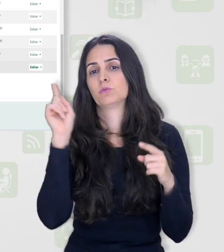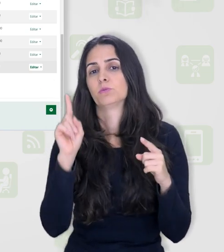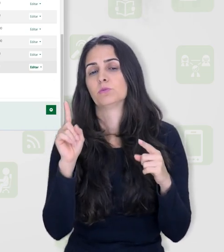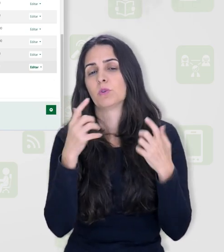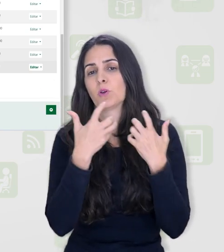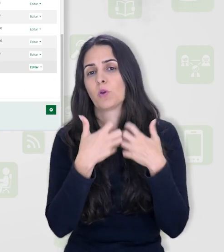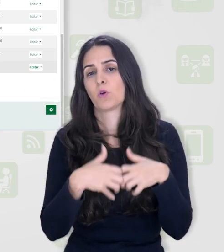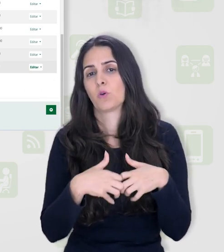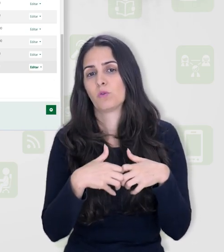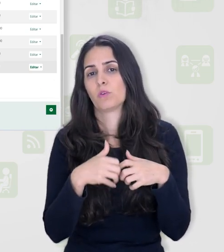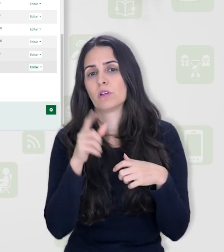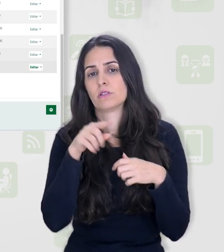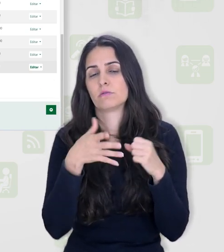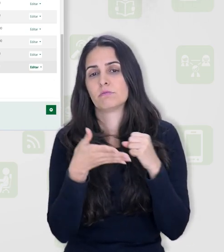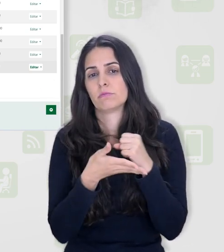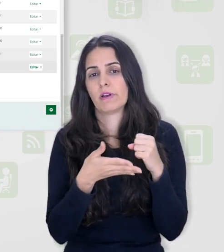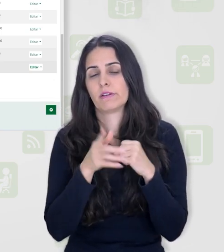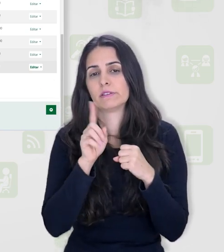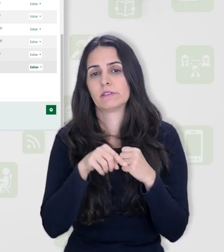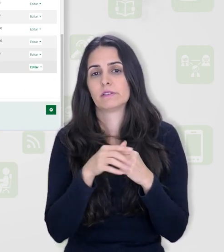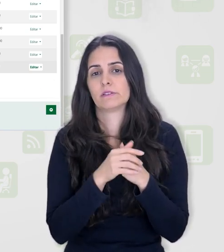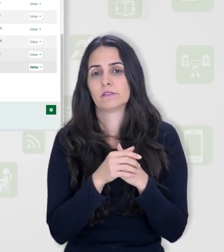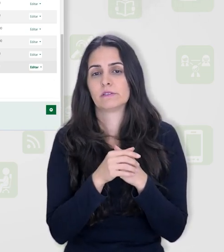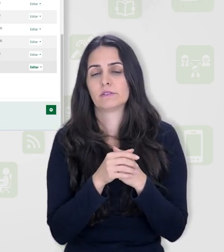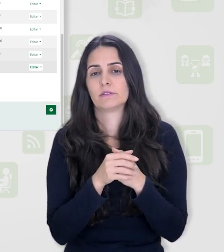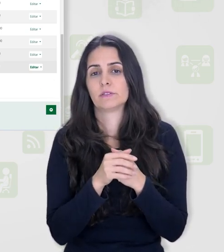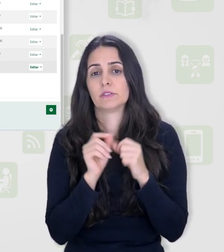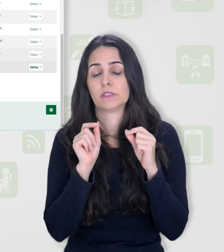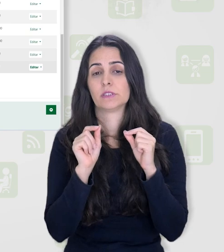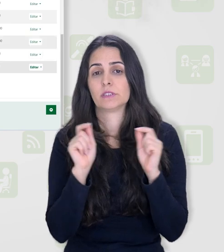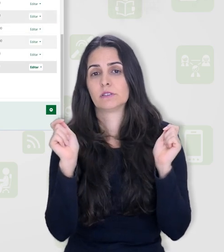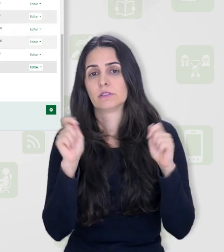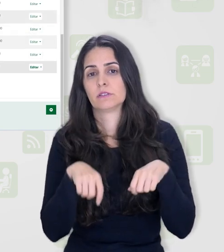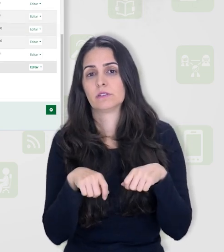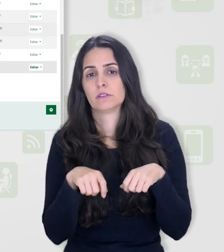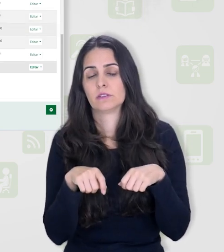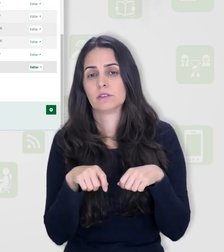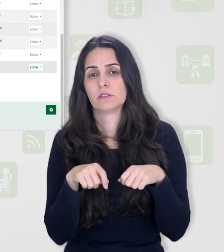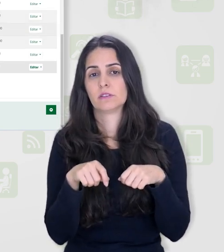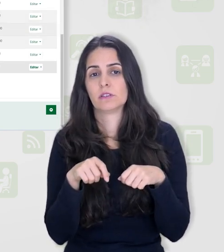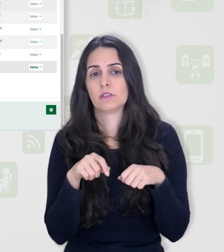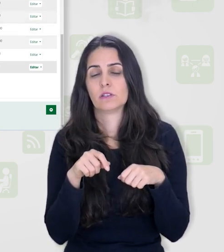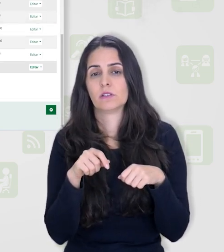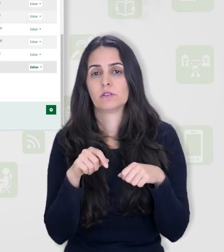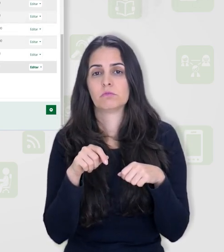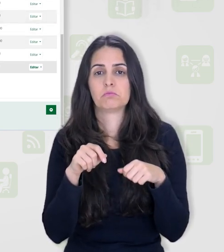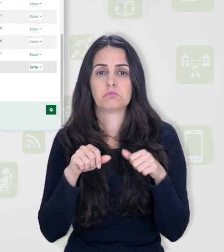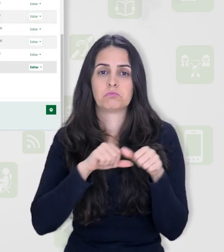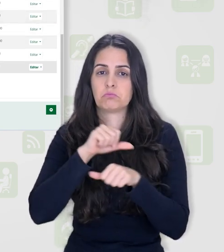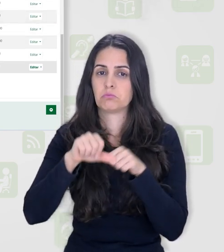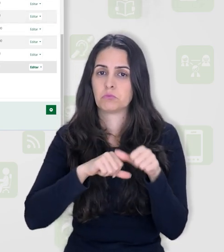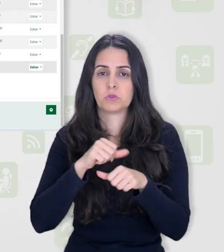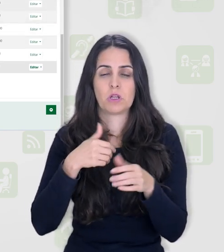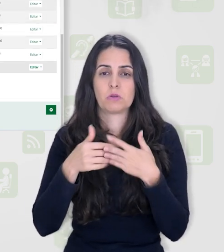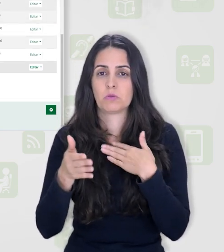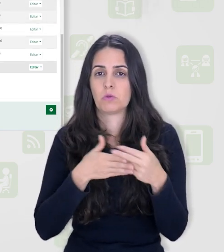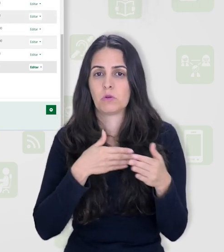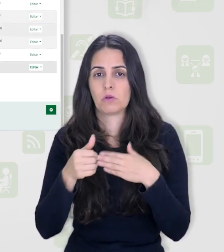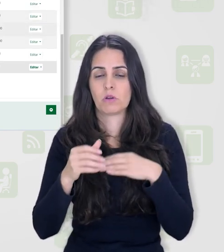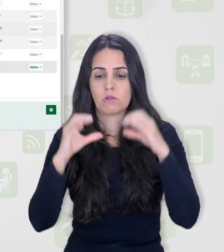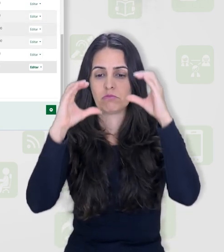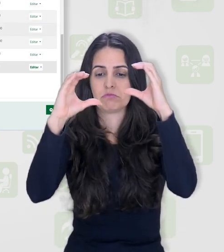básica aqui que eu quero te mostrar é que a gente sempre tem a possibilidade de mover qualquer ordem